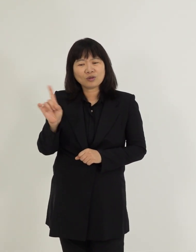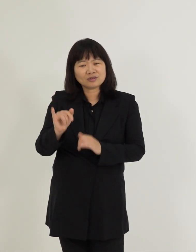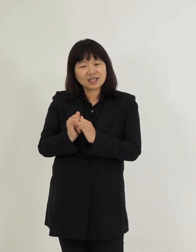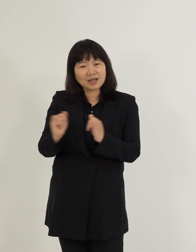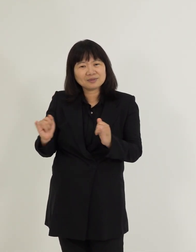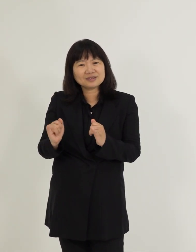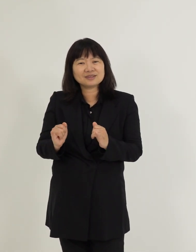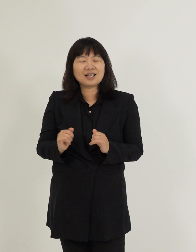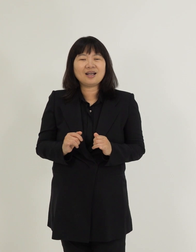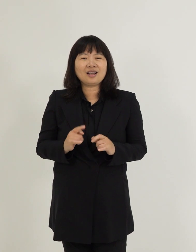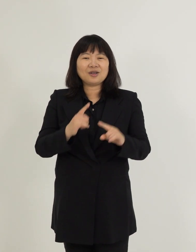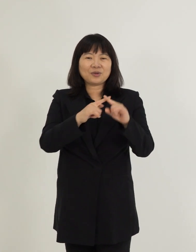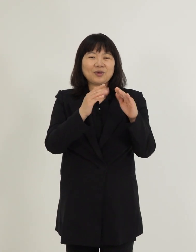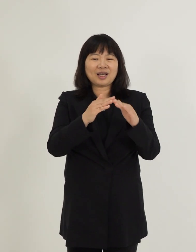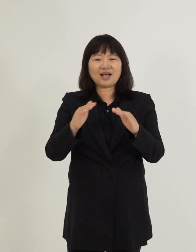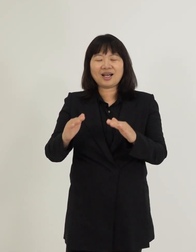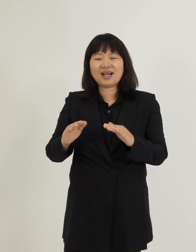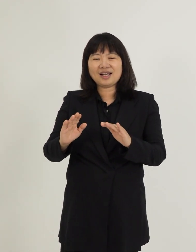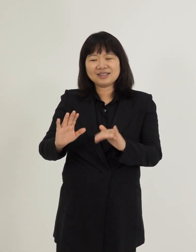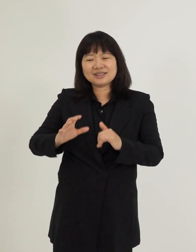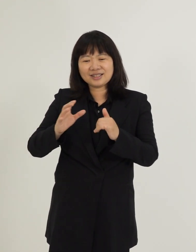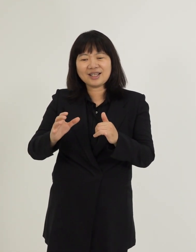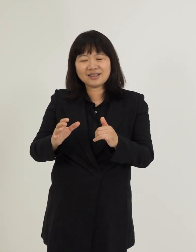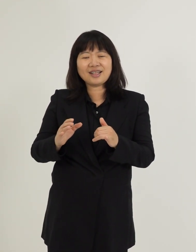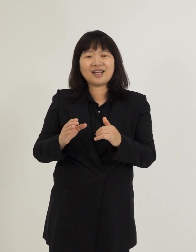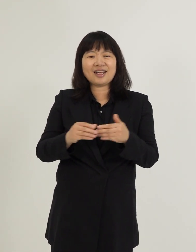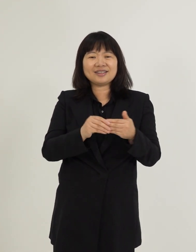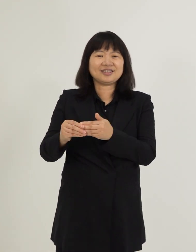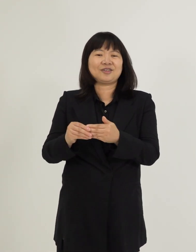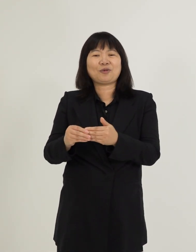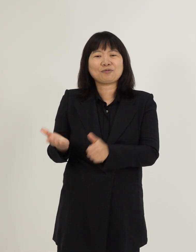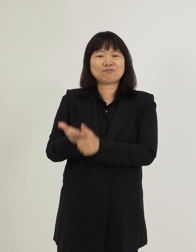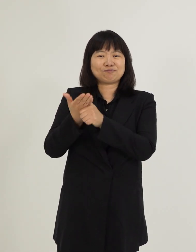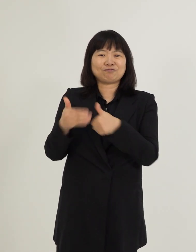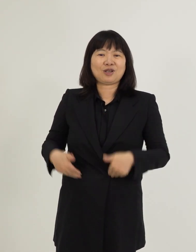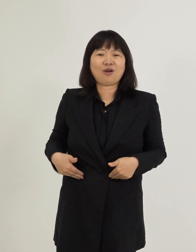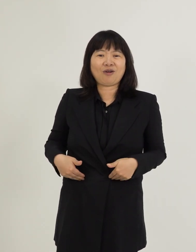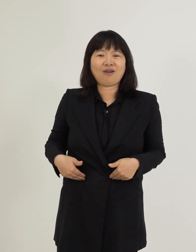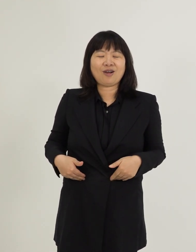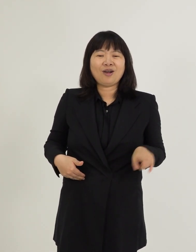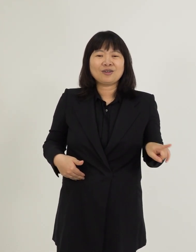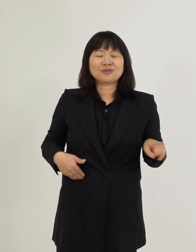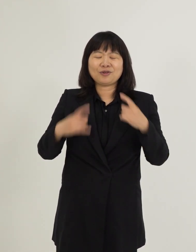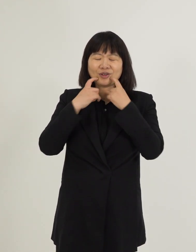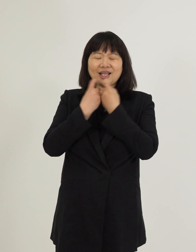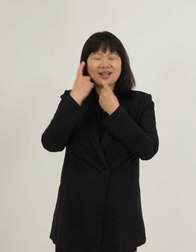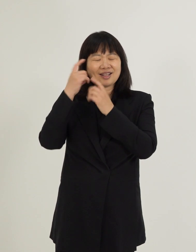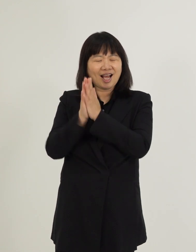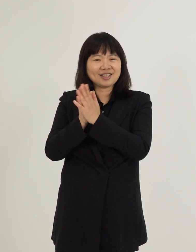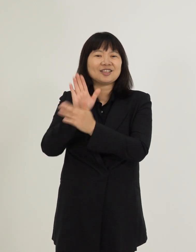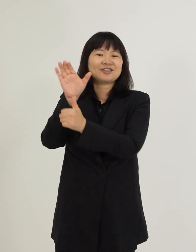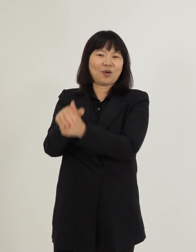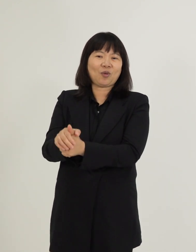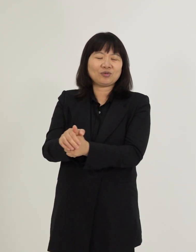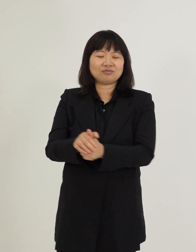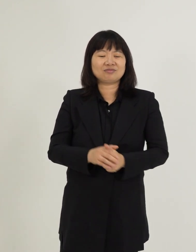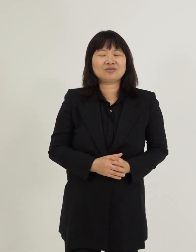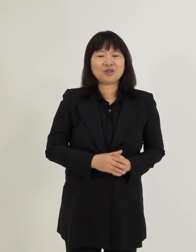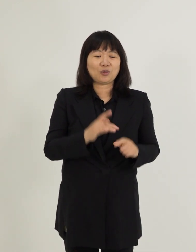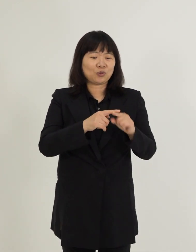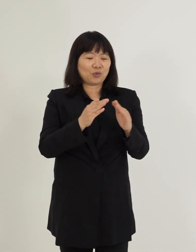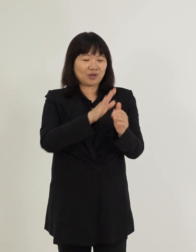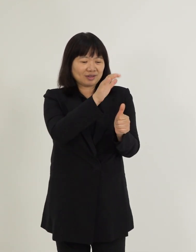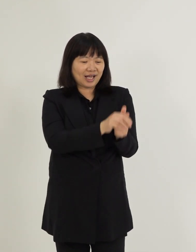리더들을 만들어야 된다. 그건 각자 하세요. 그냥 교회가 할 일이 아니에요. 그건 각자